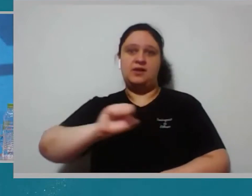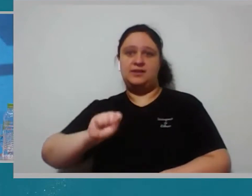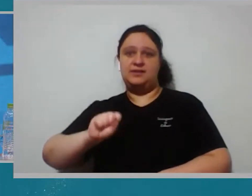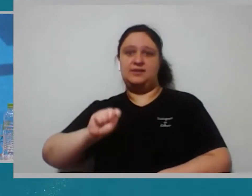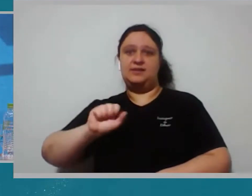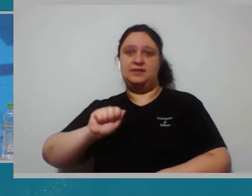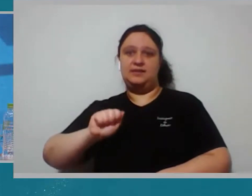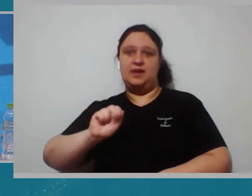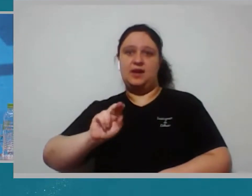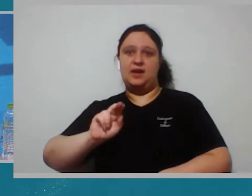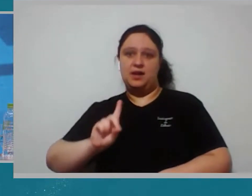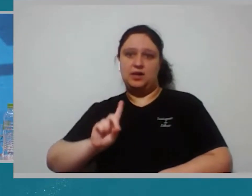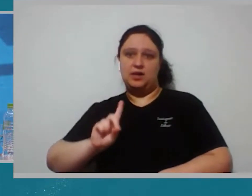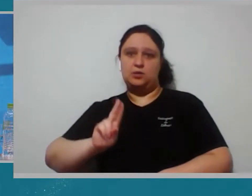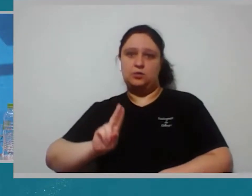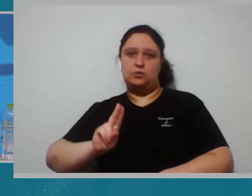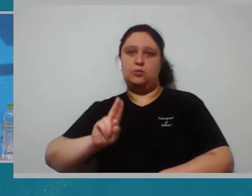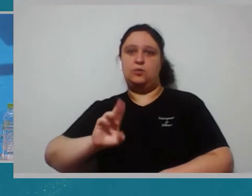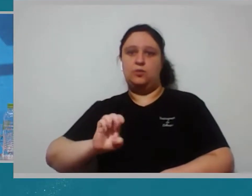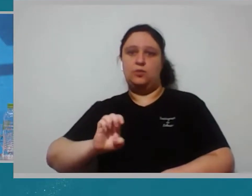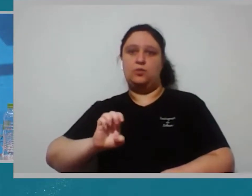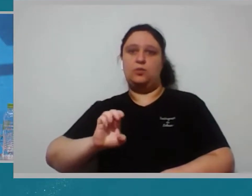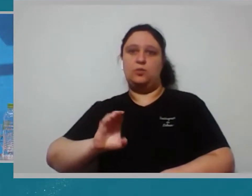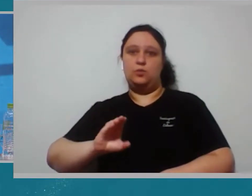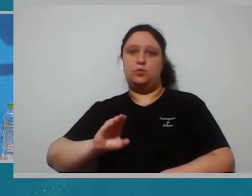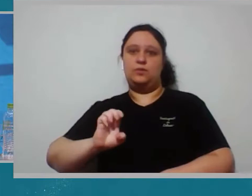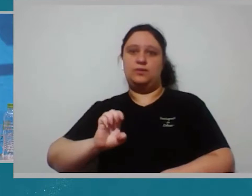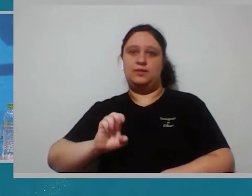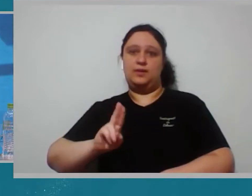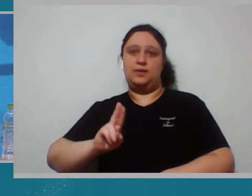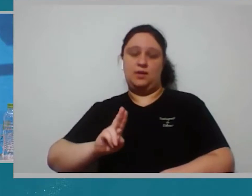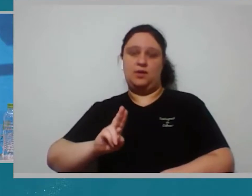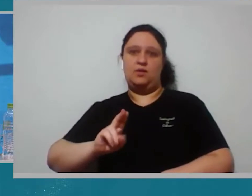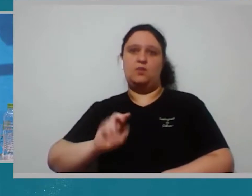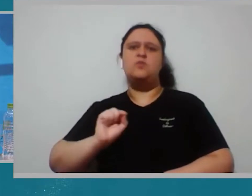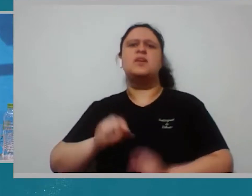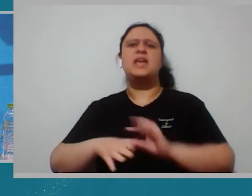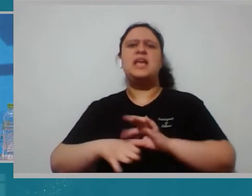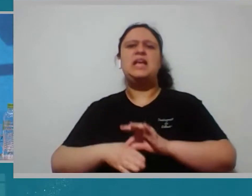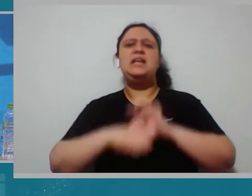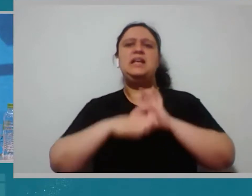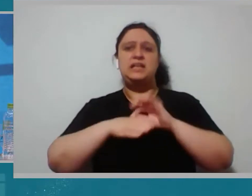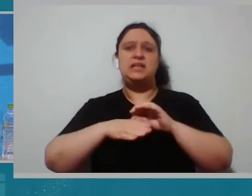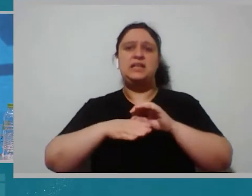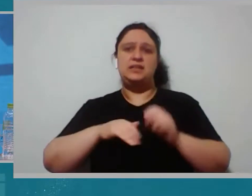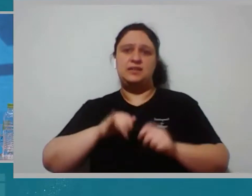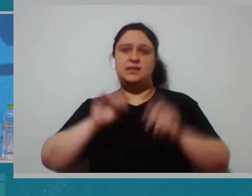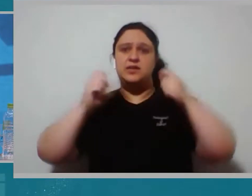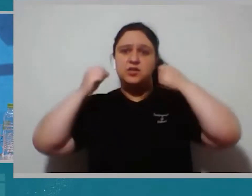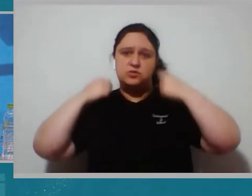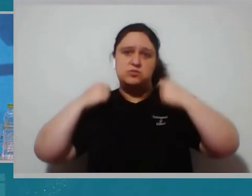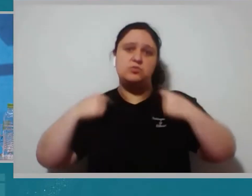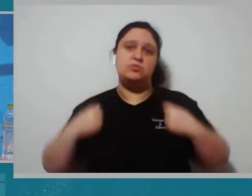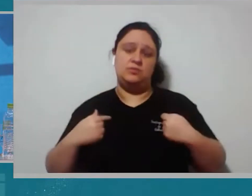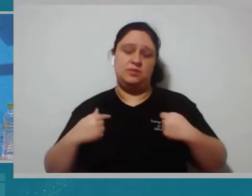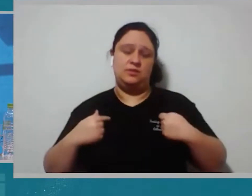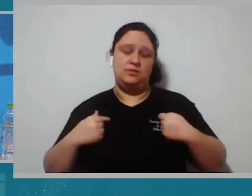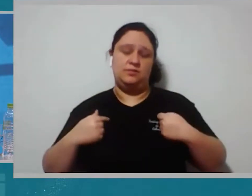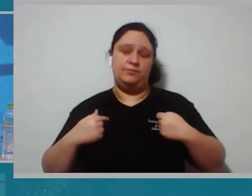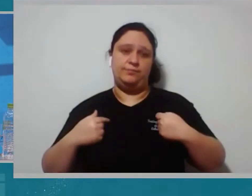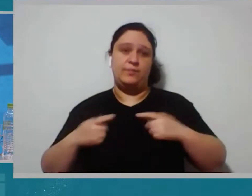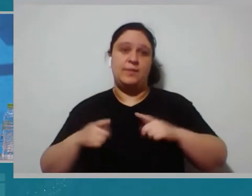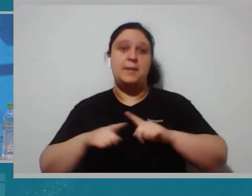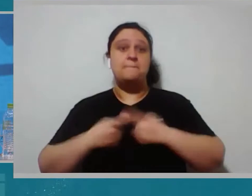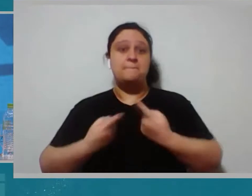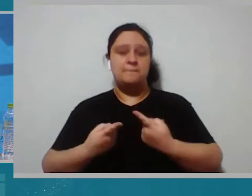Eram líderes da religião judaica. Entretanto, João olhou para eles e chamou-lhes de raça